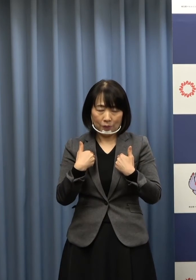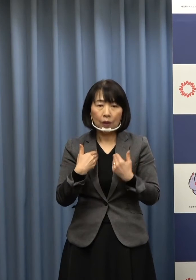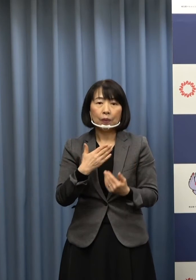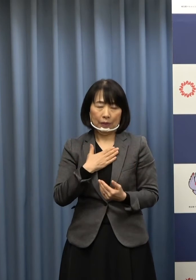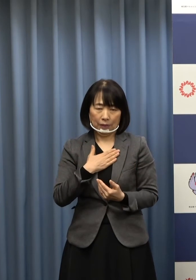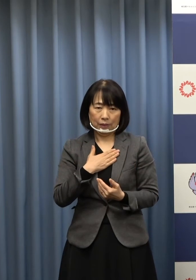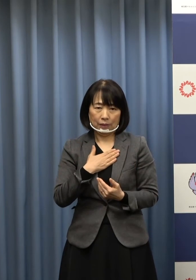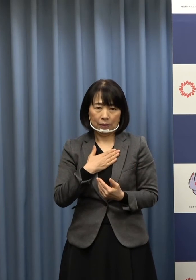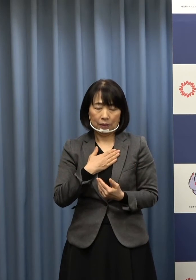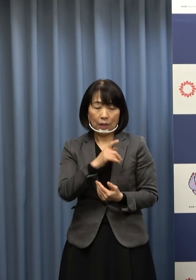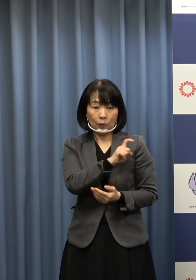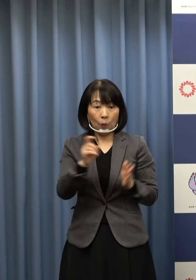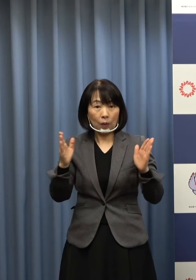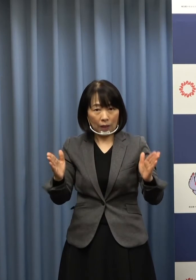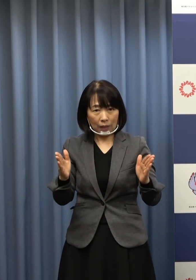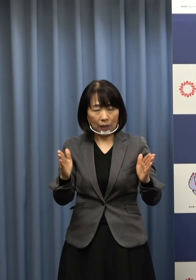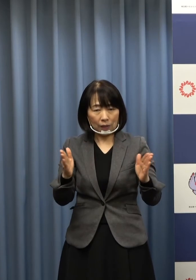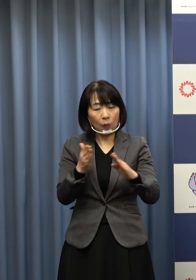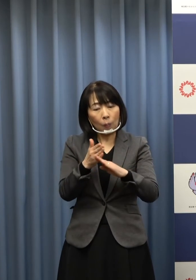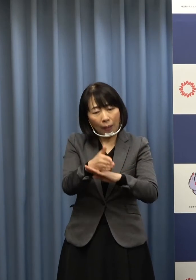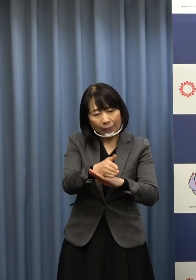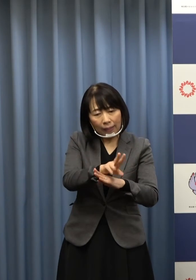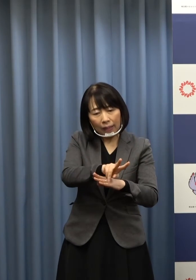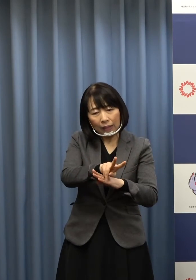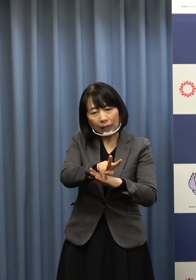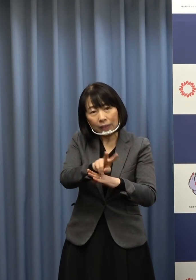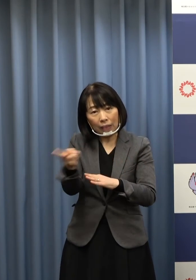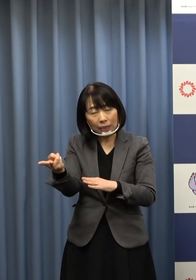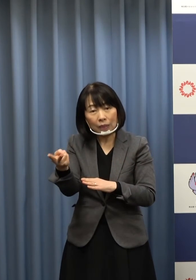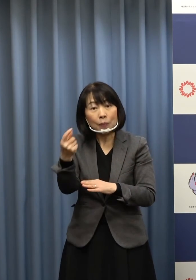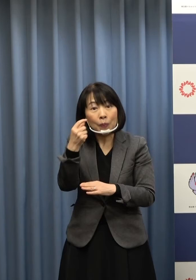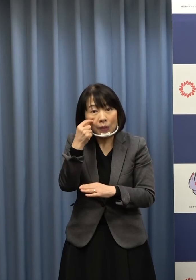日を超えて転院ができなかったのは1割だというお話。 いや、これ